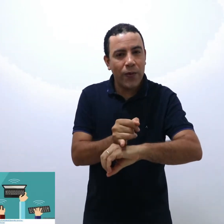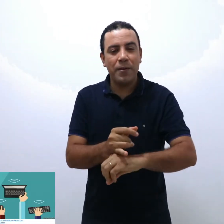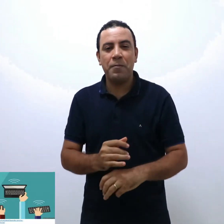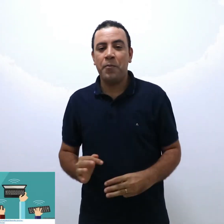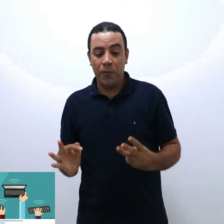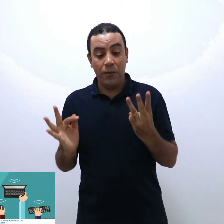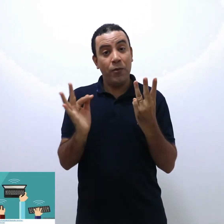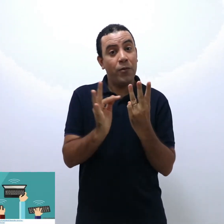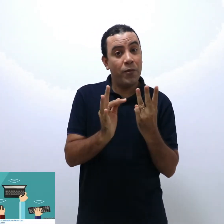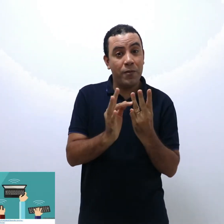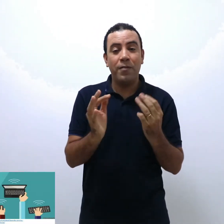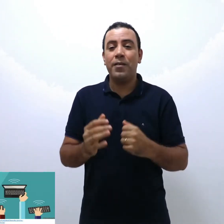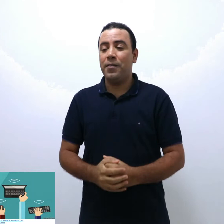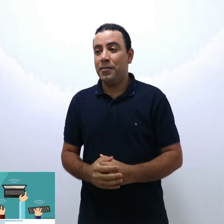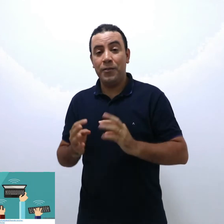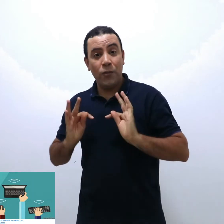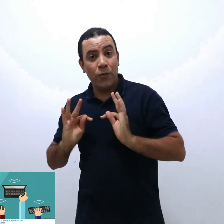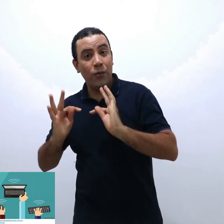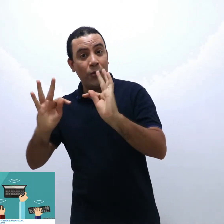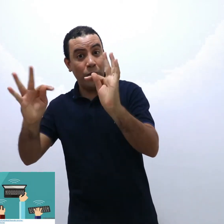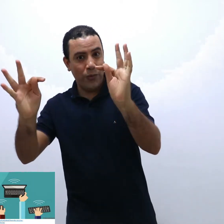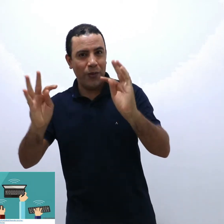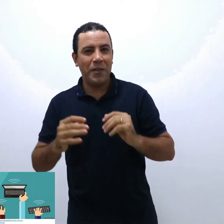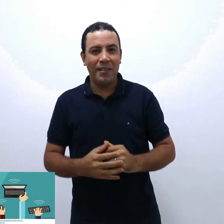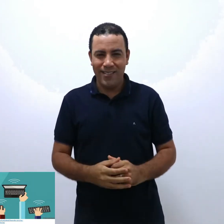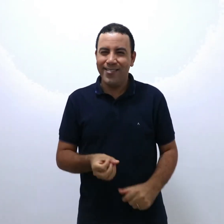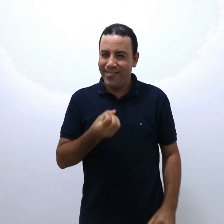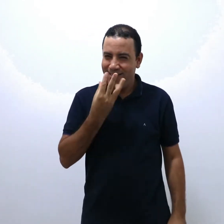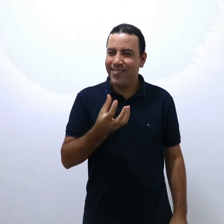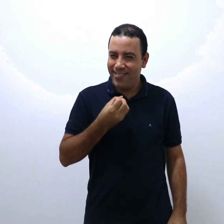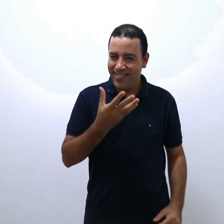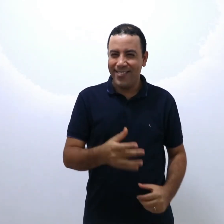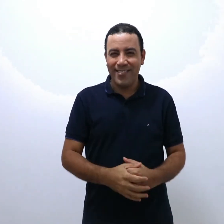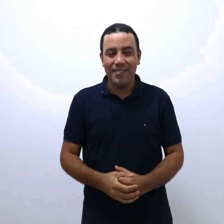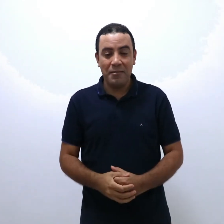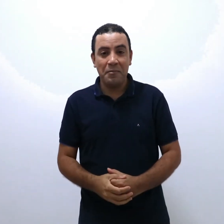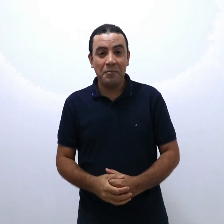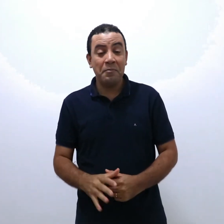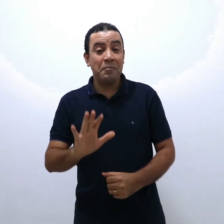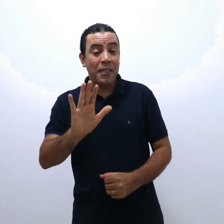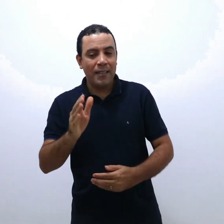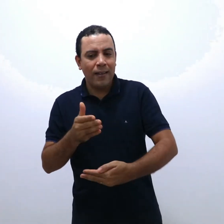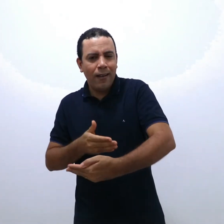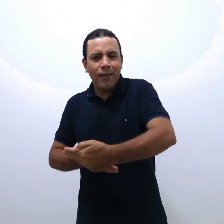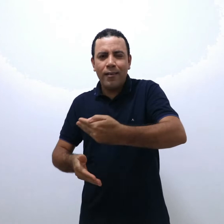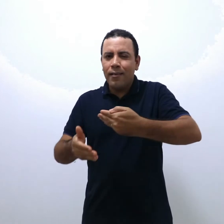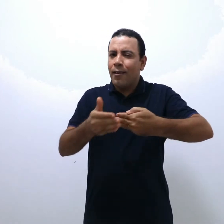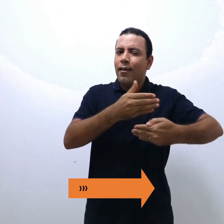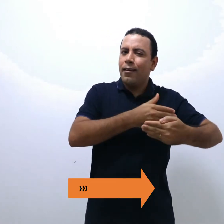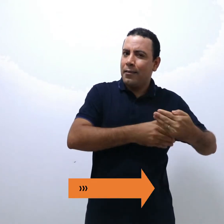E, no geral, a internet, o Wi-Fi, essas tecnologias digitais são muito boas. Mas se voltarmos a